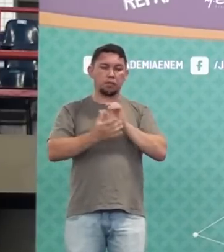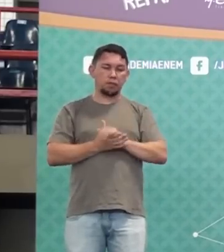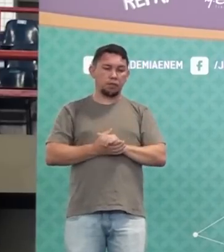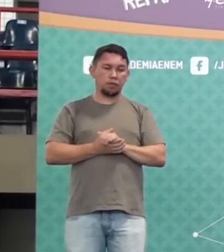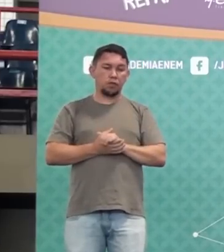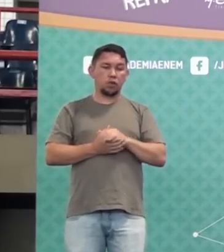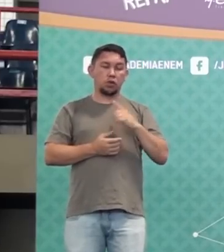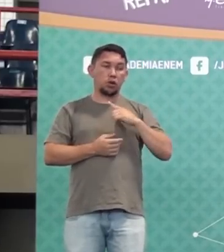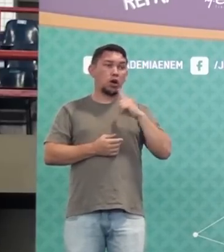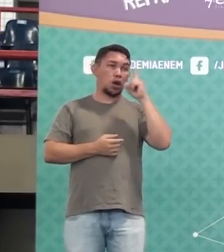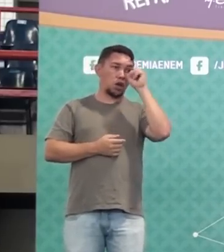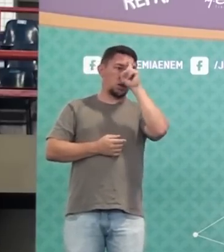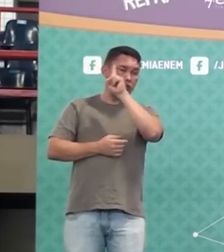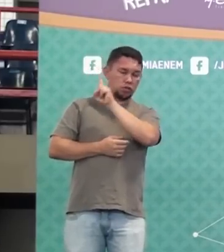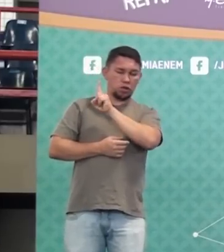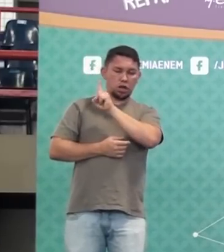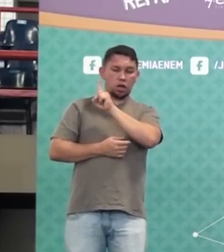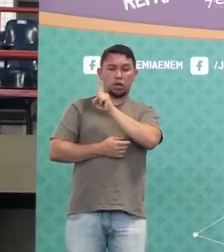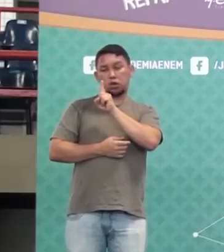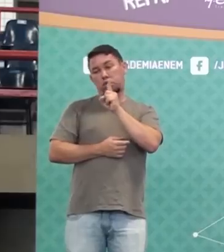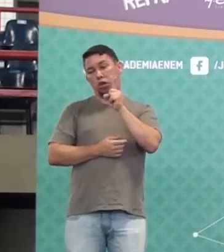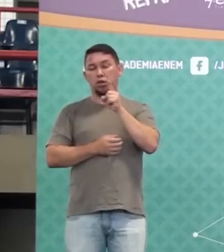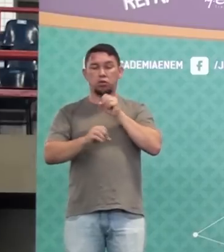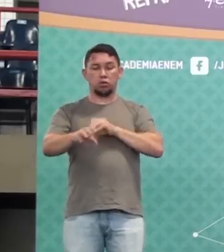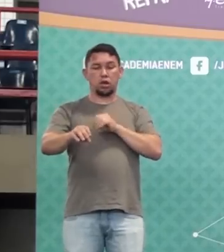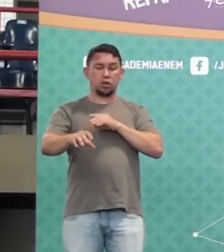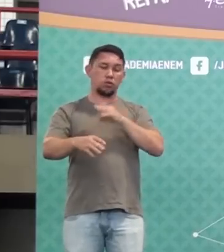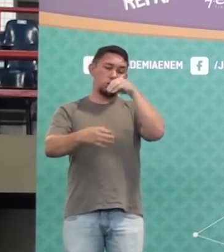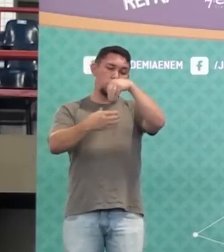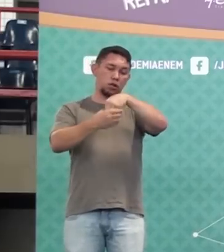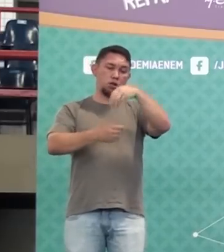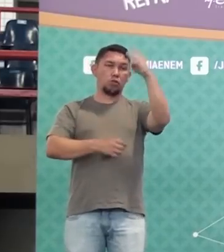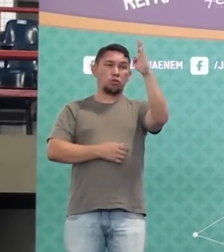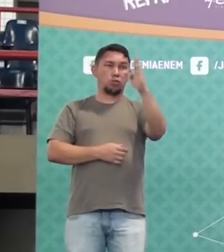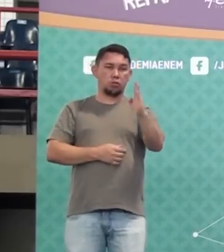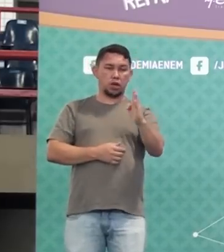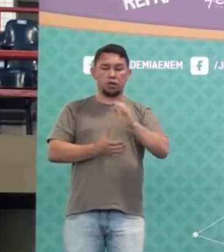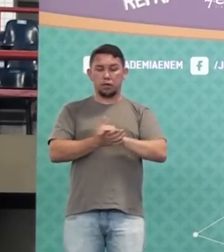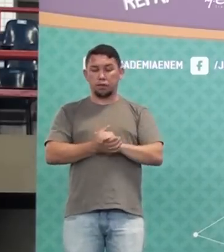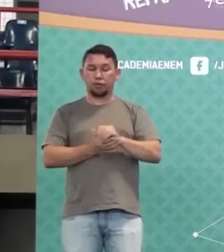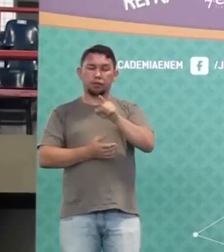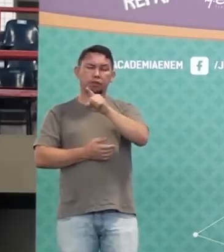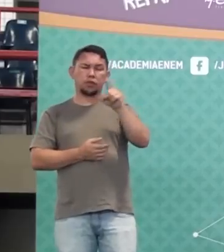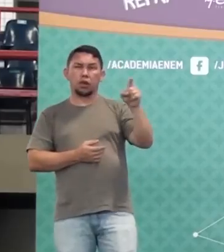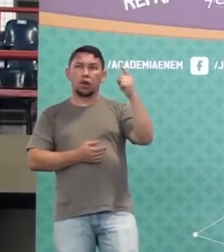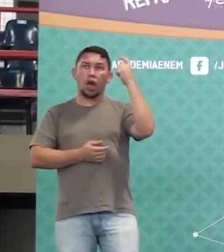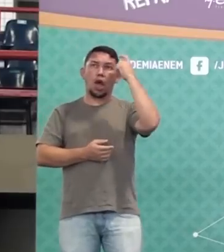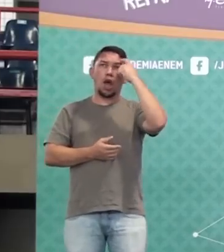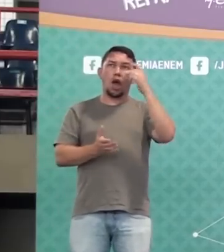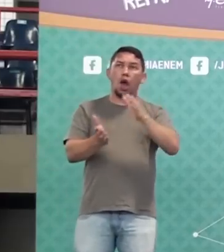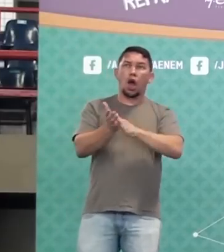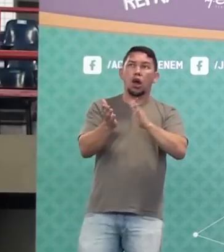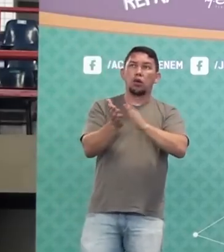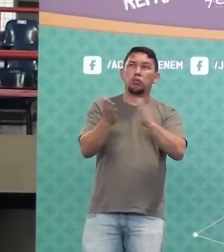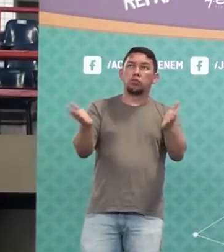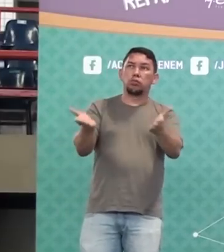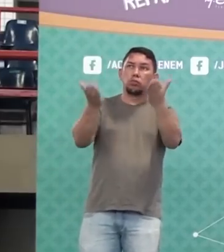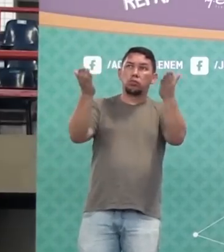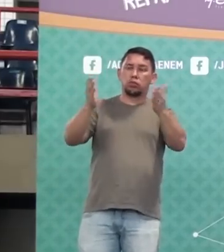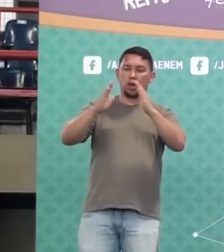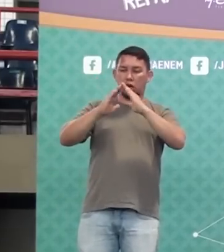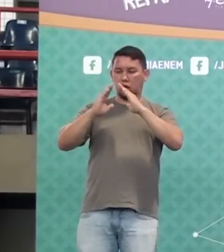os desafios da educação no Brasil. Eu queria que vocês não enaltecessem a